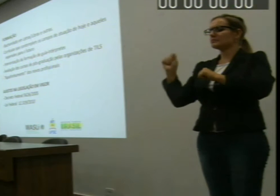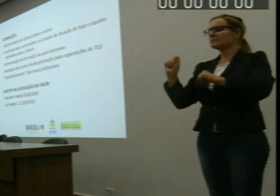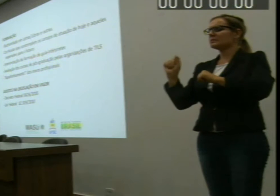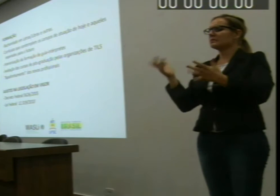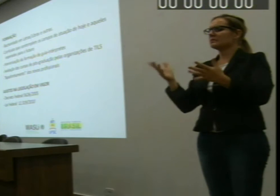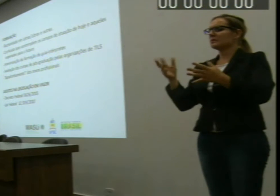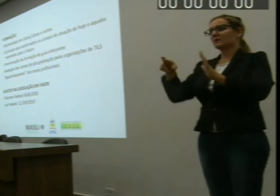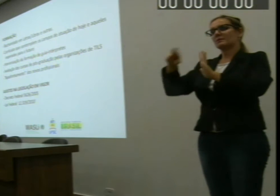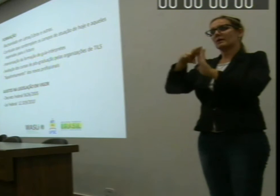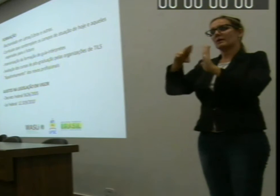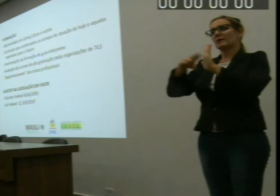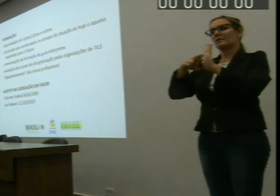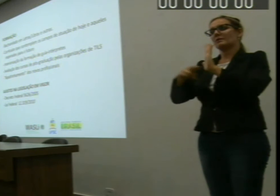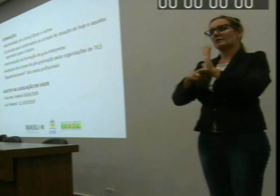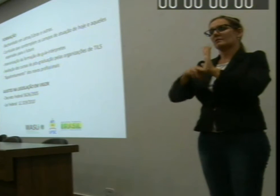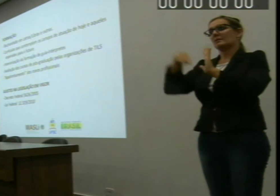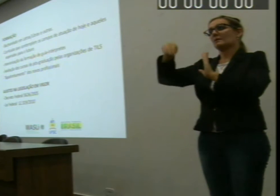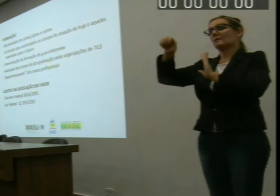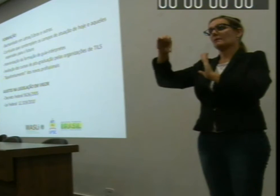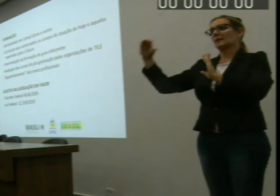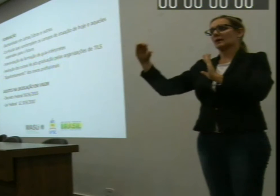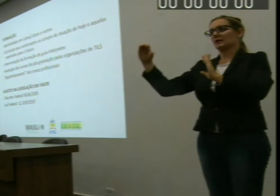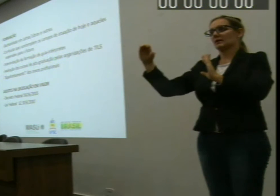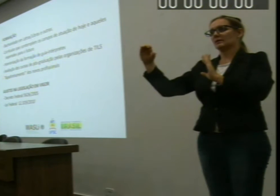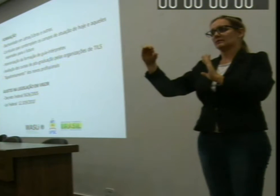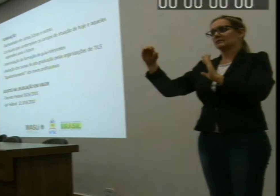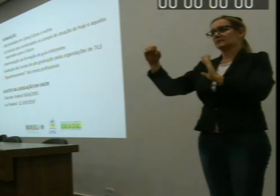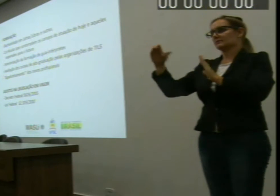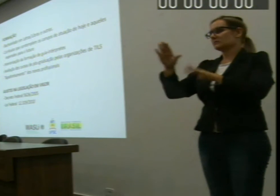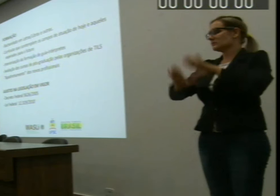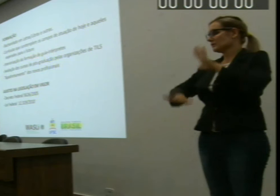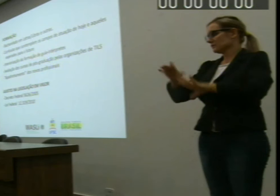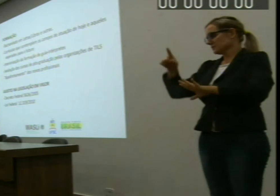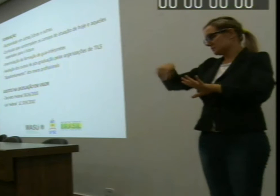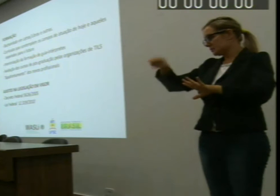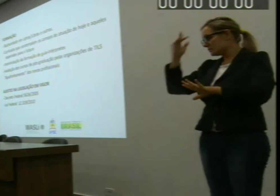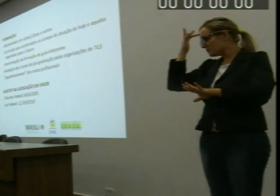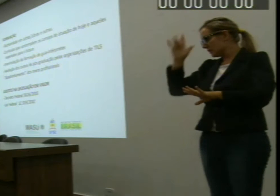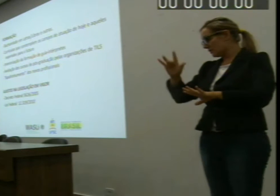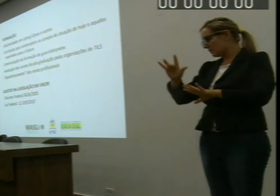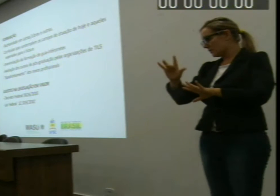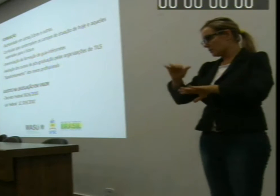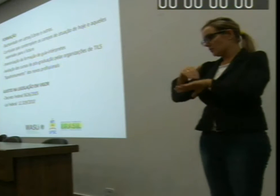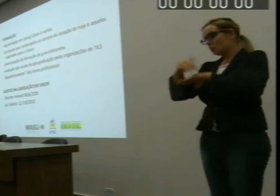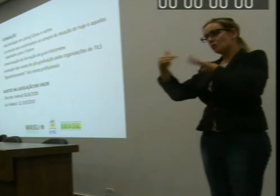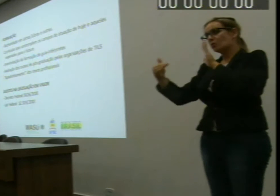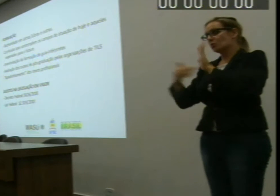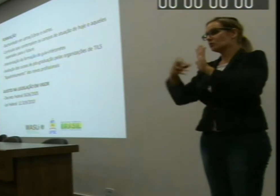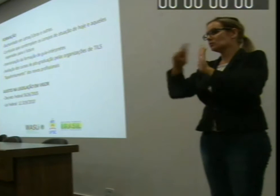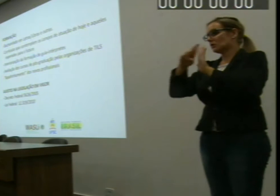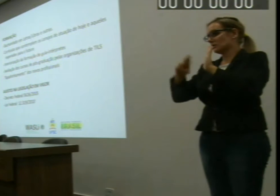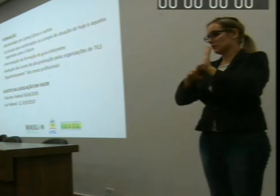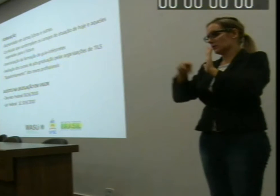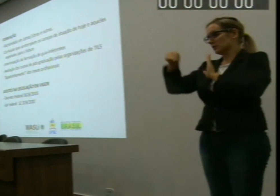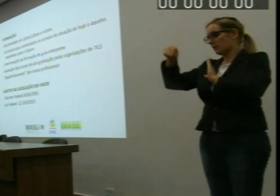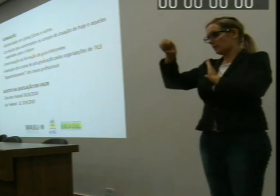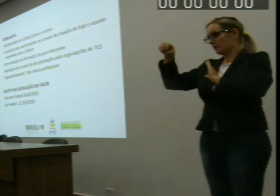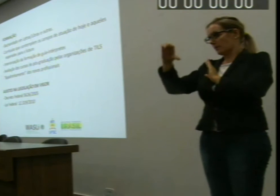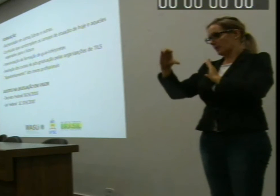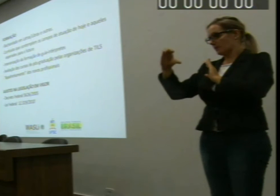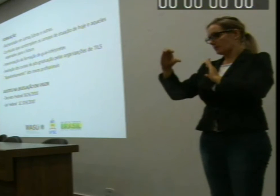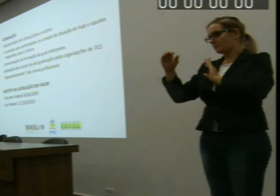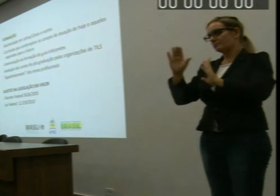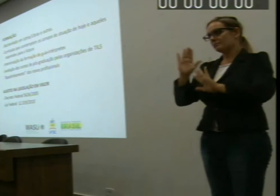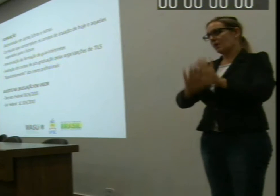não é regulamentada pelo MEC não sei se todos sabem disso né quando você ouviu uma